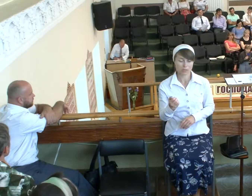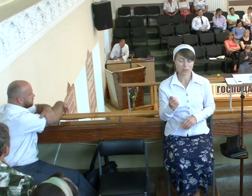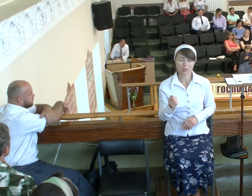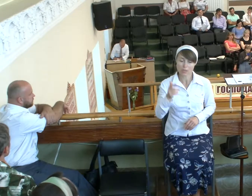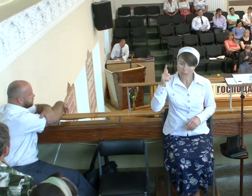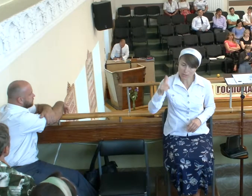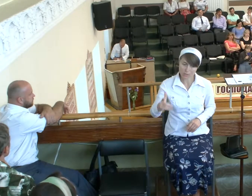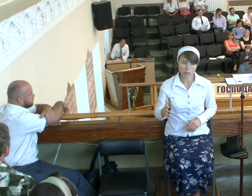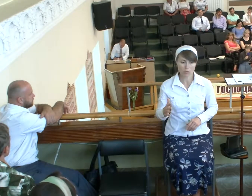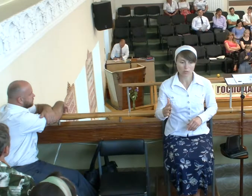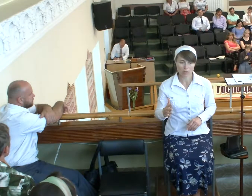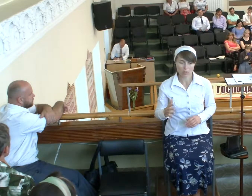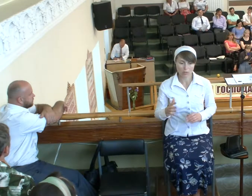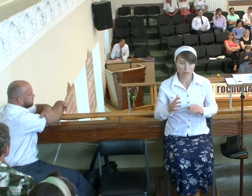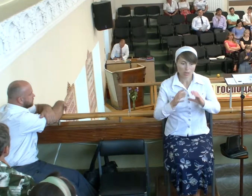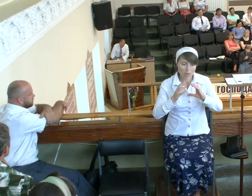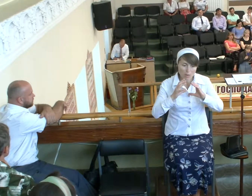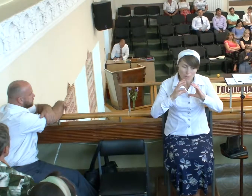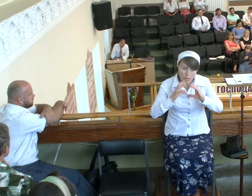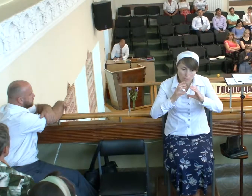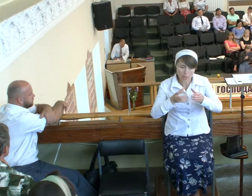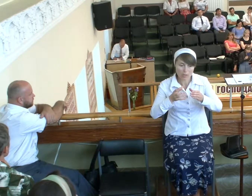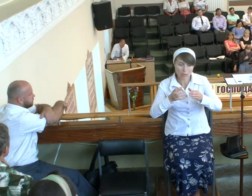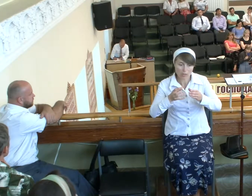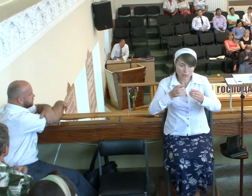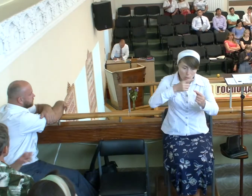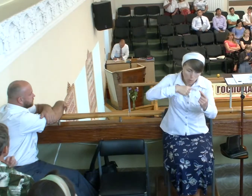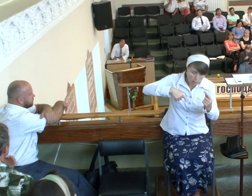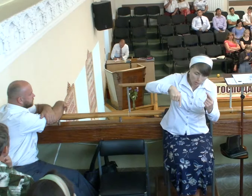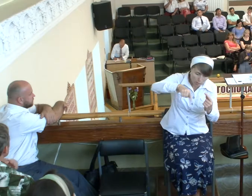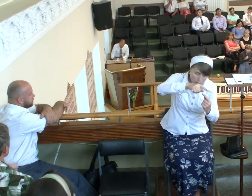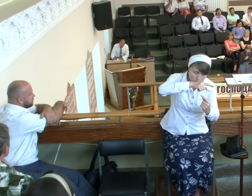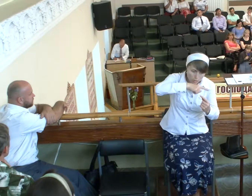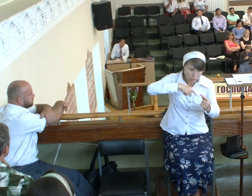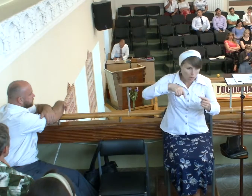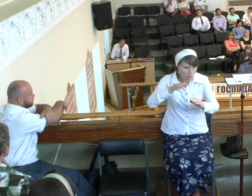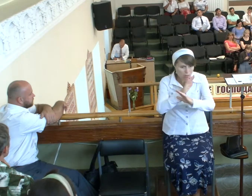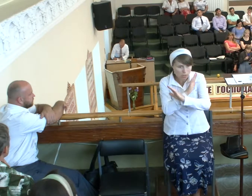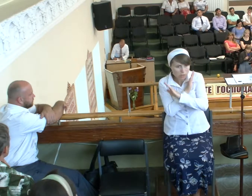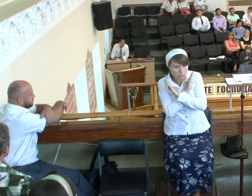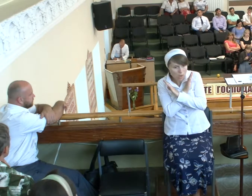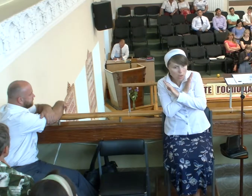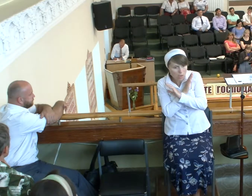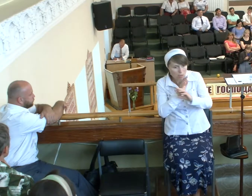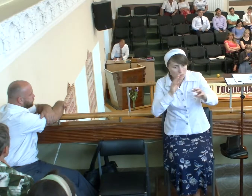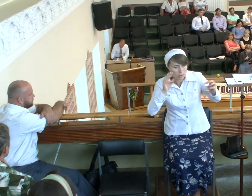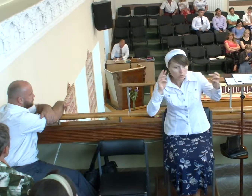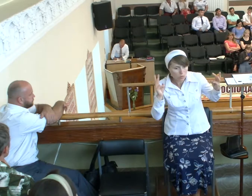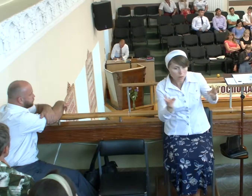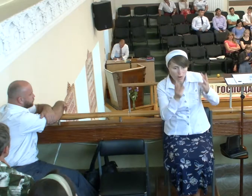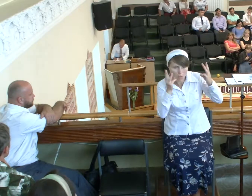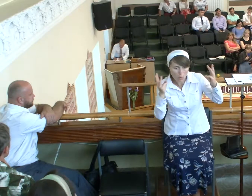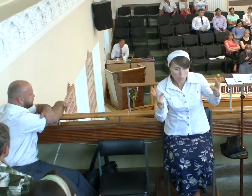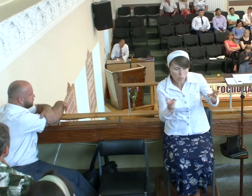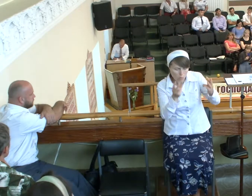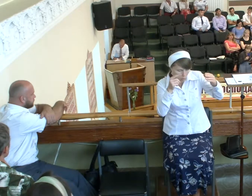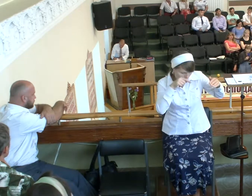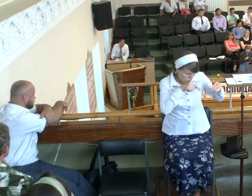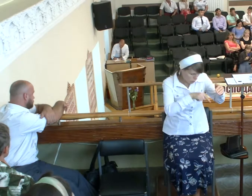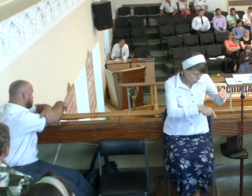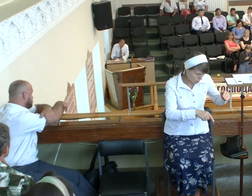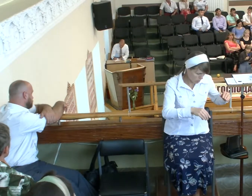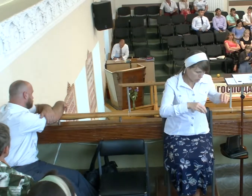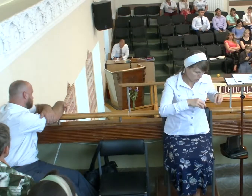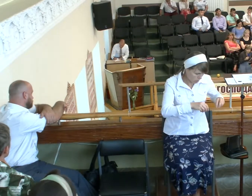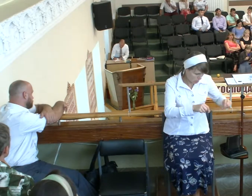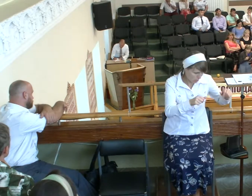Планету жизни окружает смерть. Горит огонь в глубинах преисподней, и на